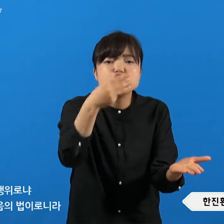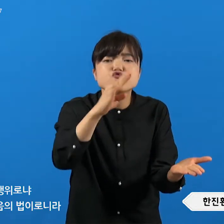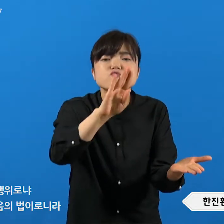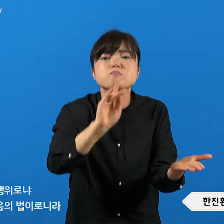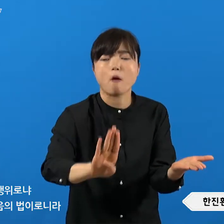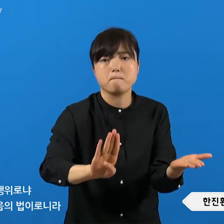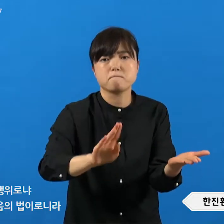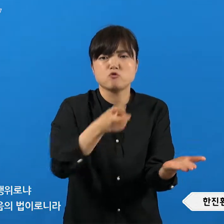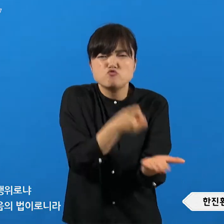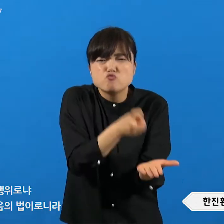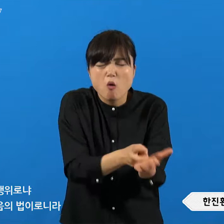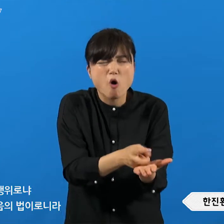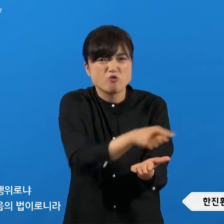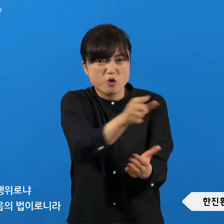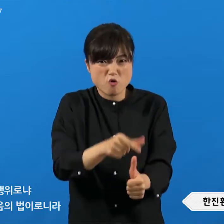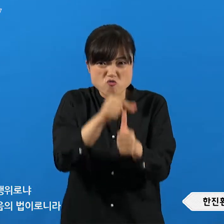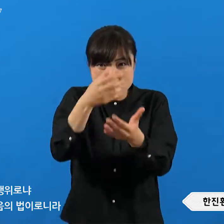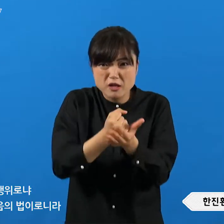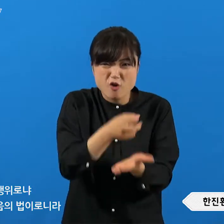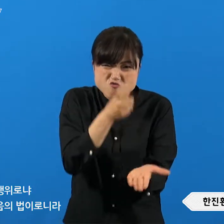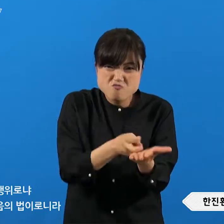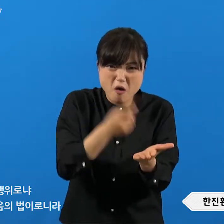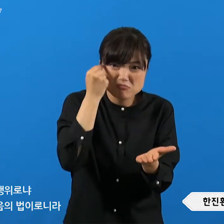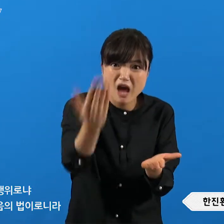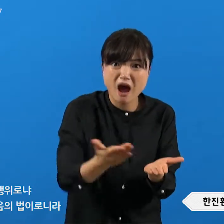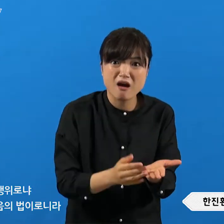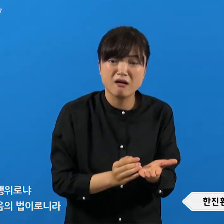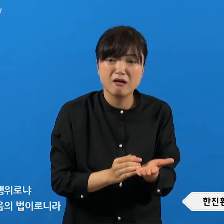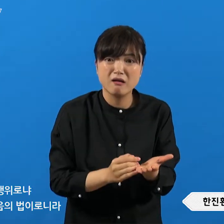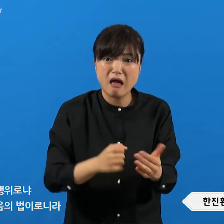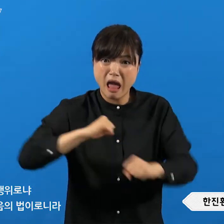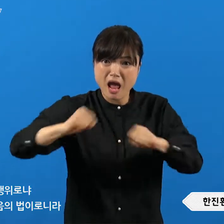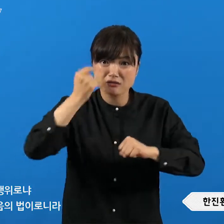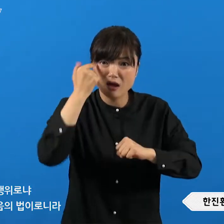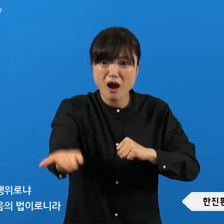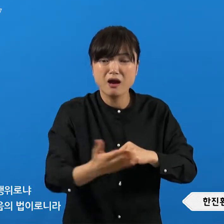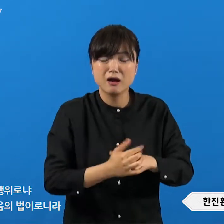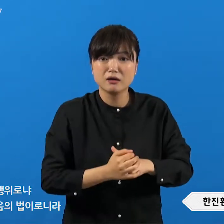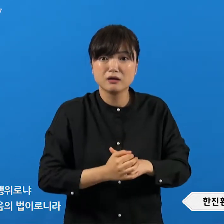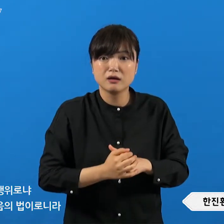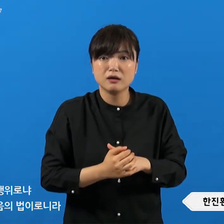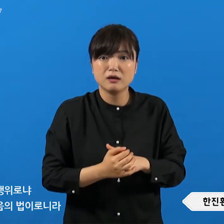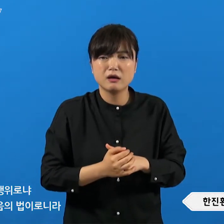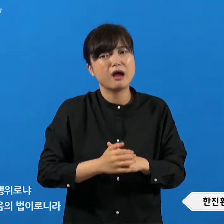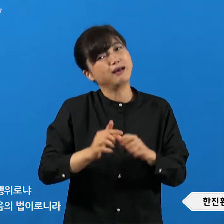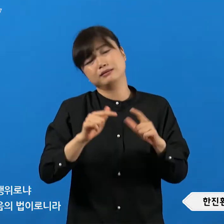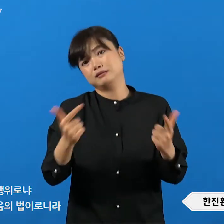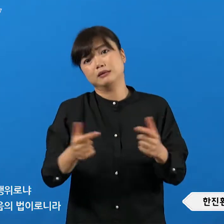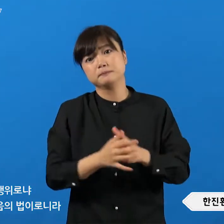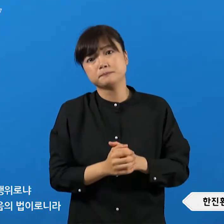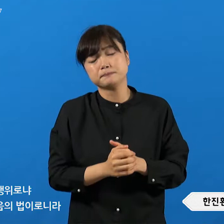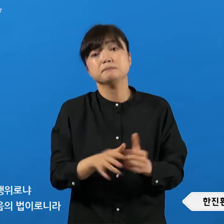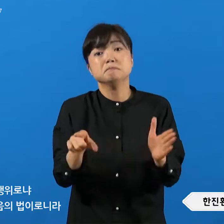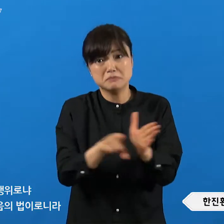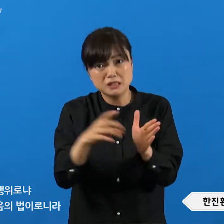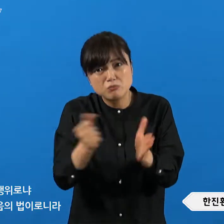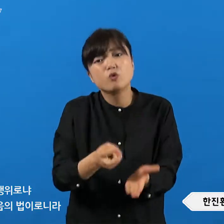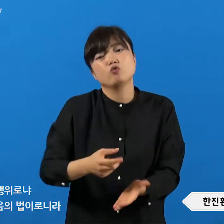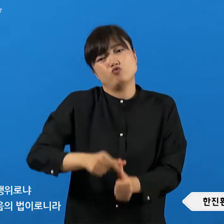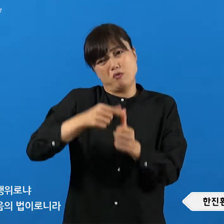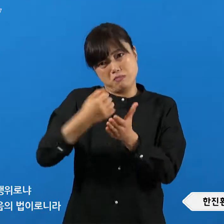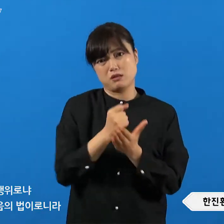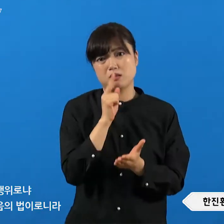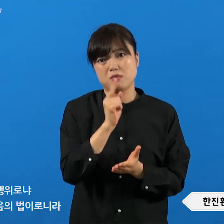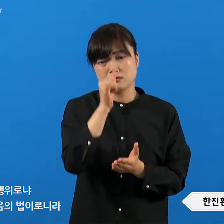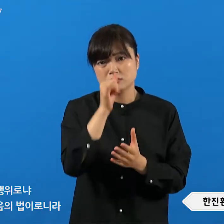가리킵니다. 너희가 구원받은 것이 율법으로냐 행위로냐 아니지 않느냐, 믿음으로